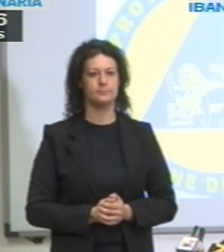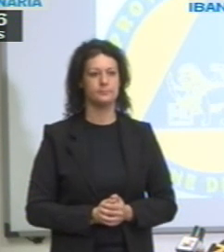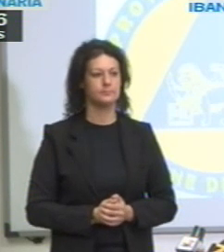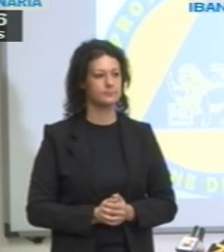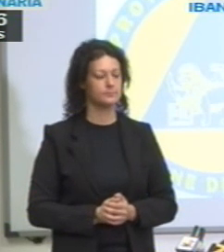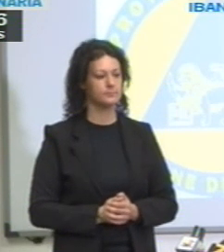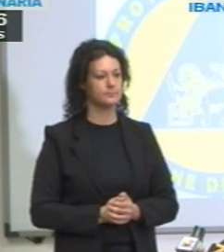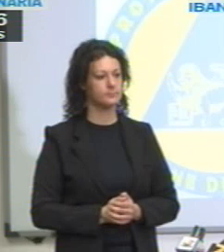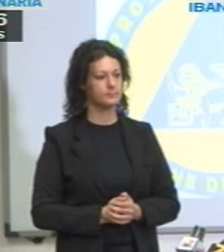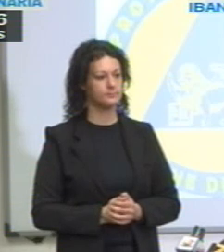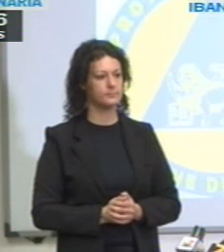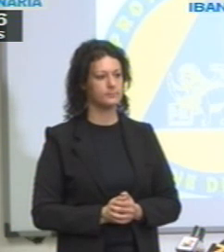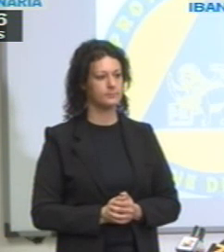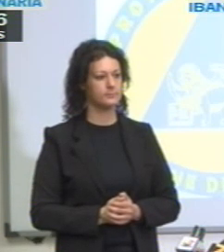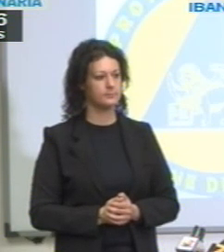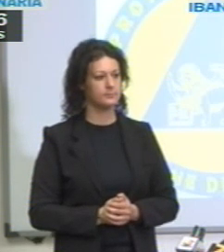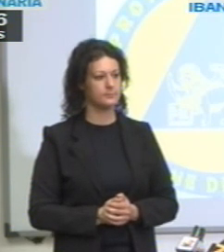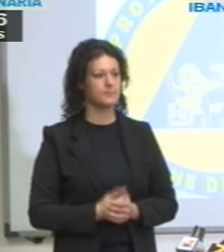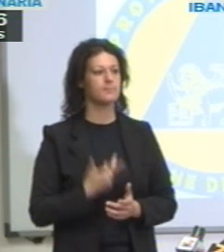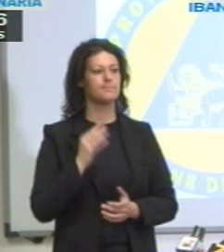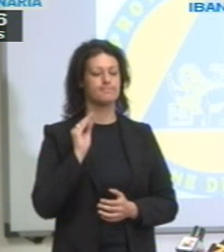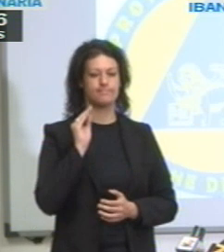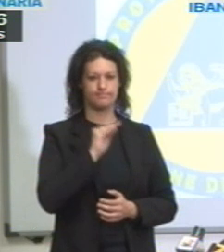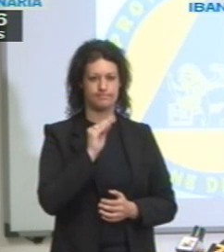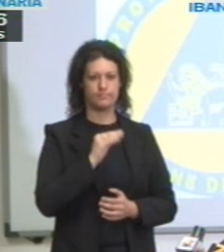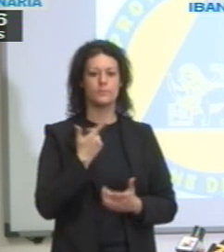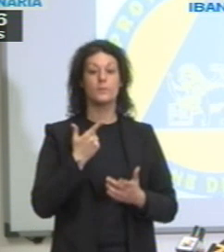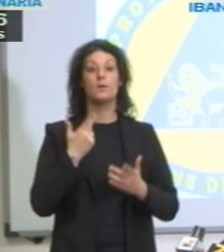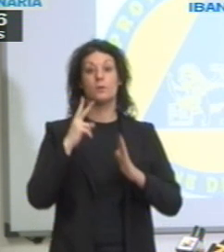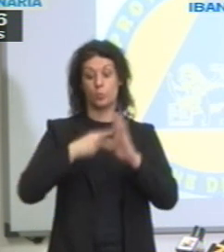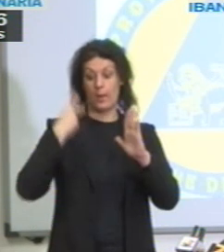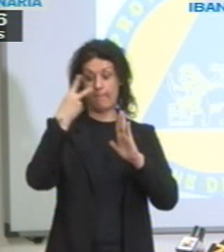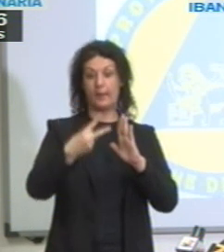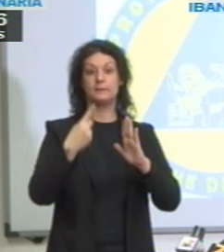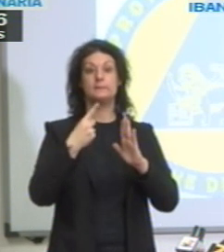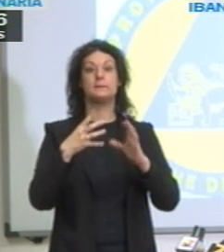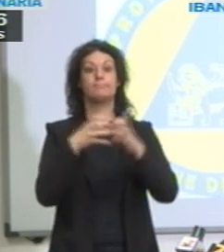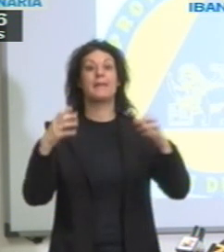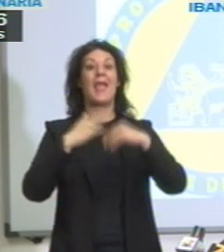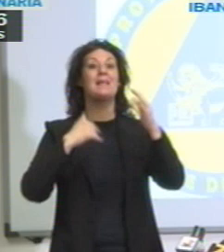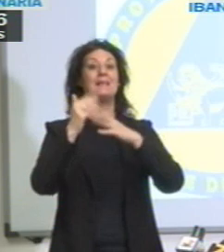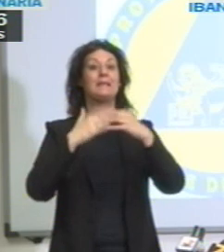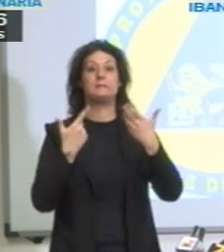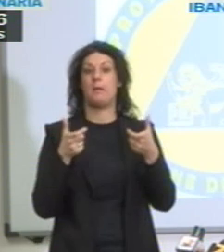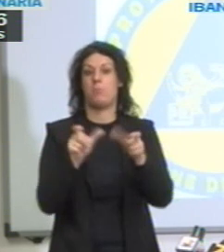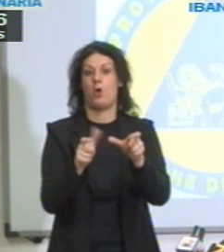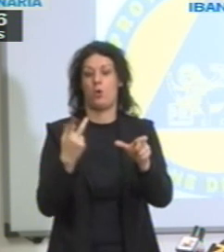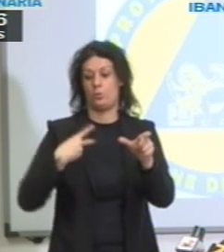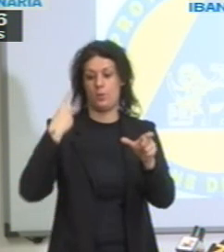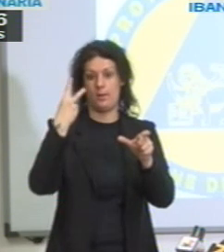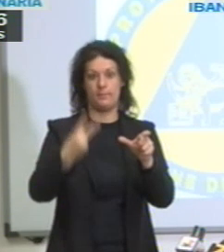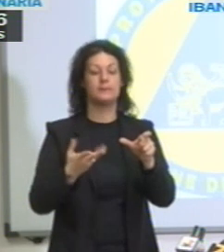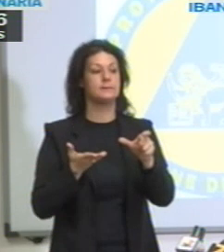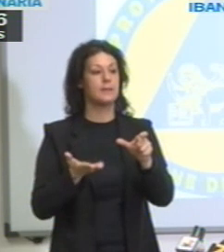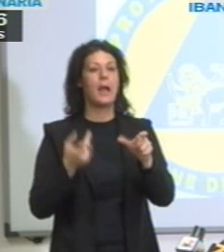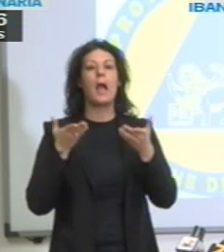Da le Malavasi gentilmente, dato lo stop di 2 mesi dell'edilizia, ci sono molte pratiche edilizie che sono bloccate, adesso si rischia di non arrivare a buon